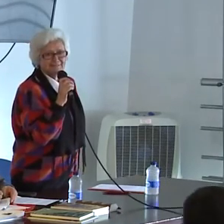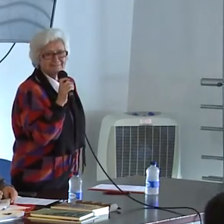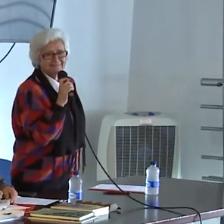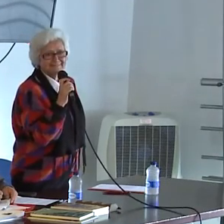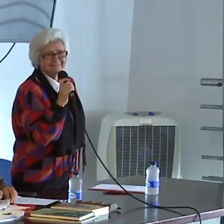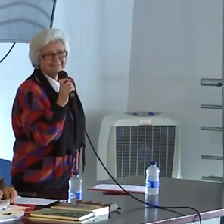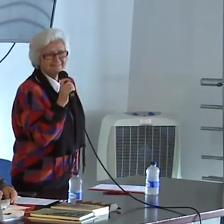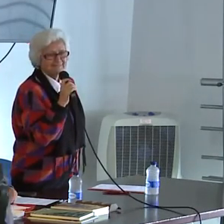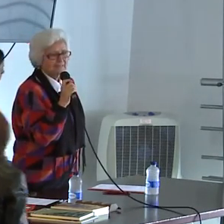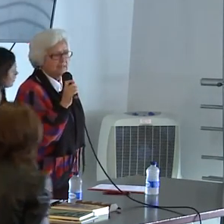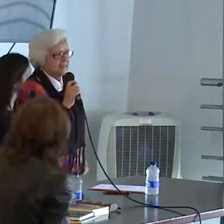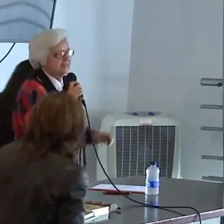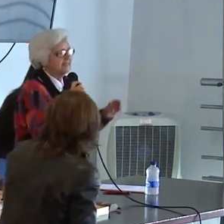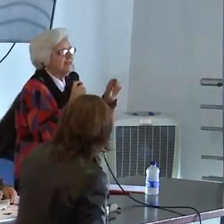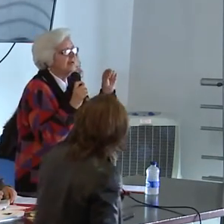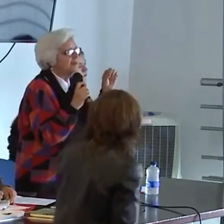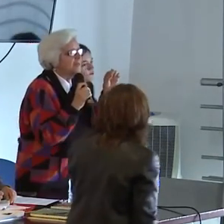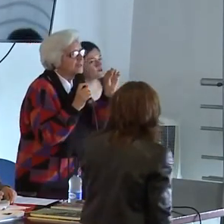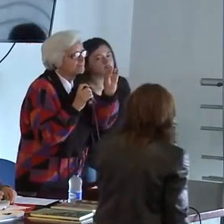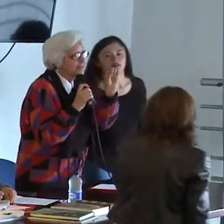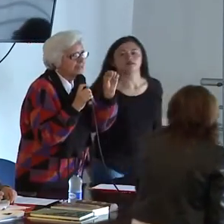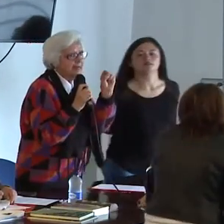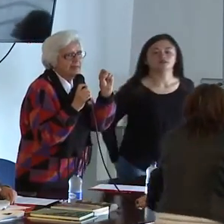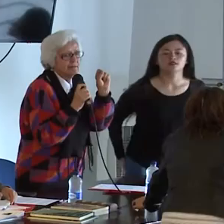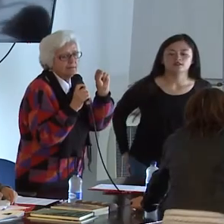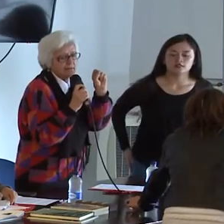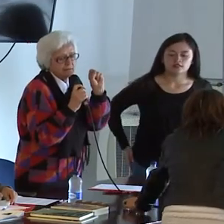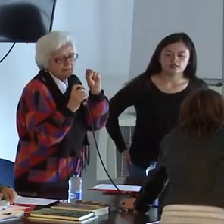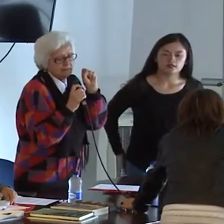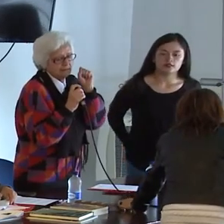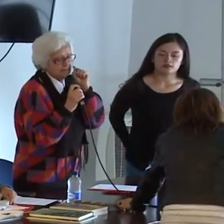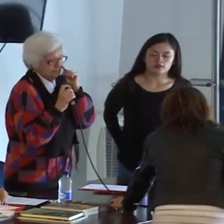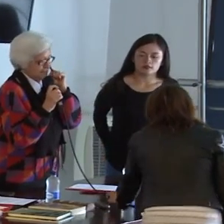así ya, quisiera